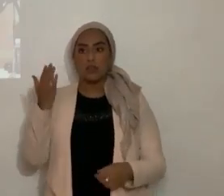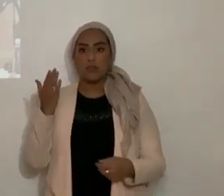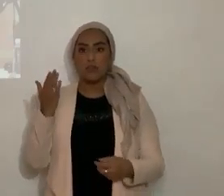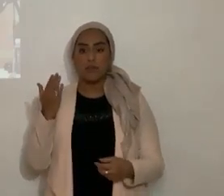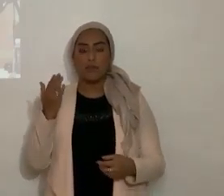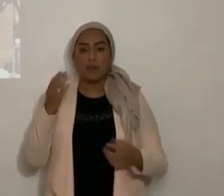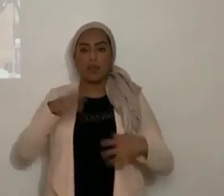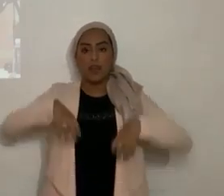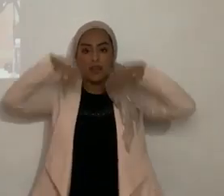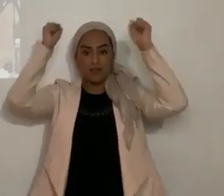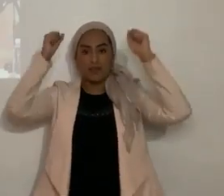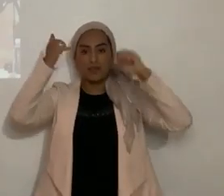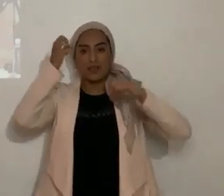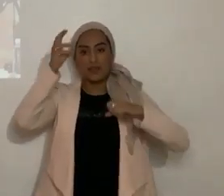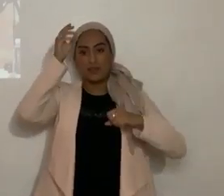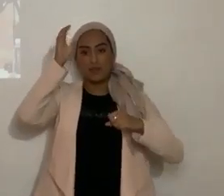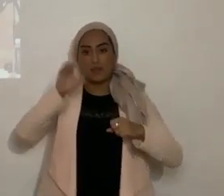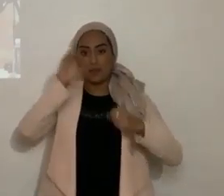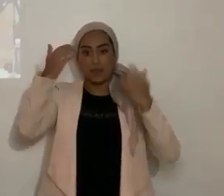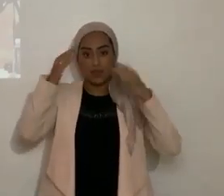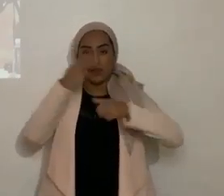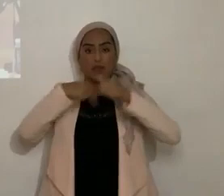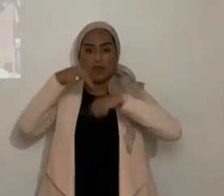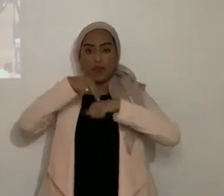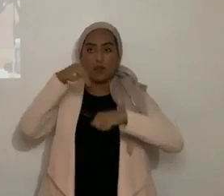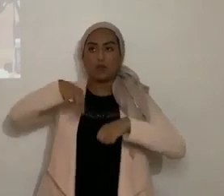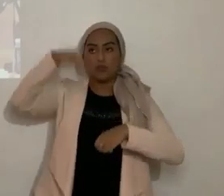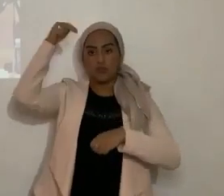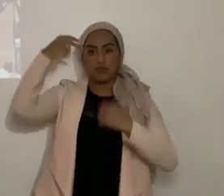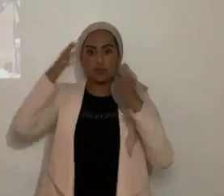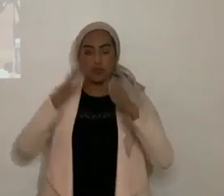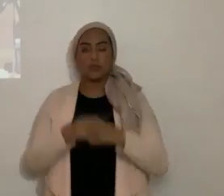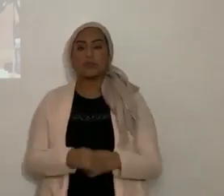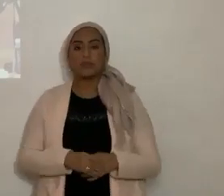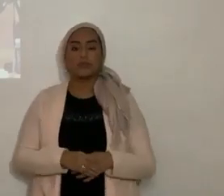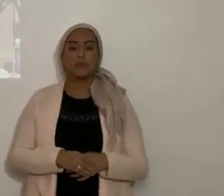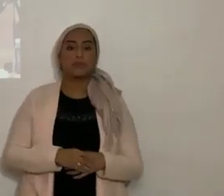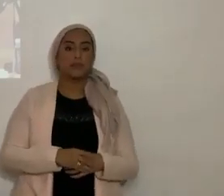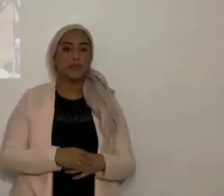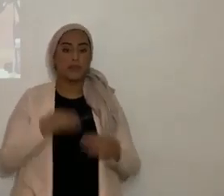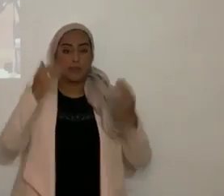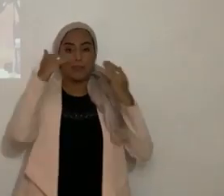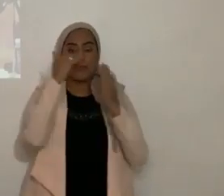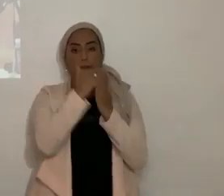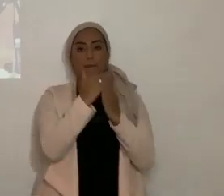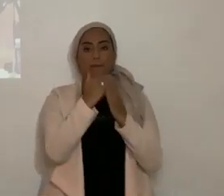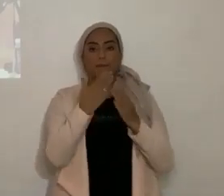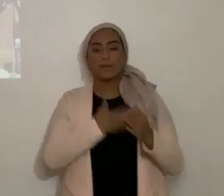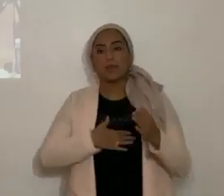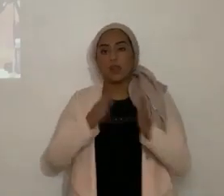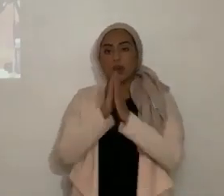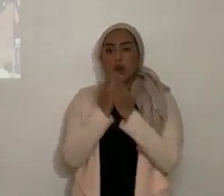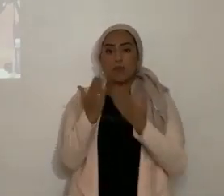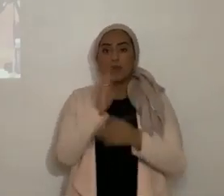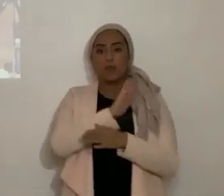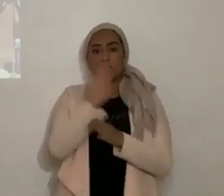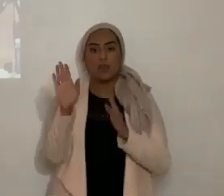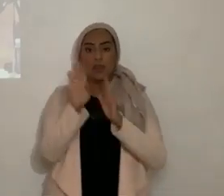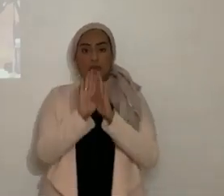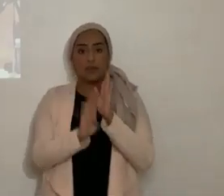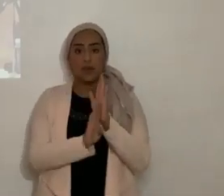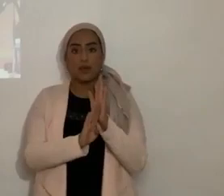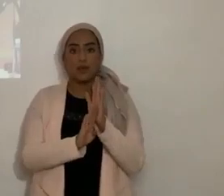él los dejó, por así decirlo, para administrar más almas. Vamos a ver este punto con detalle. Abran su Biblia, su Tanaj, su